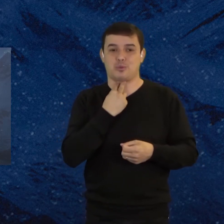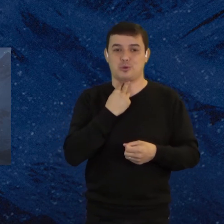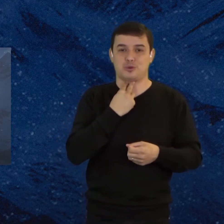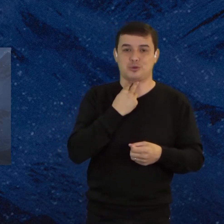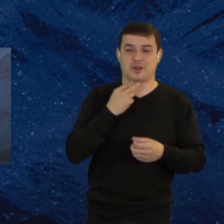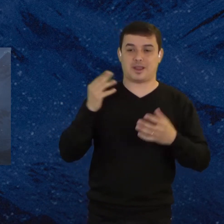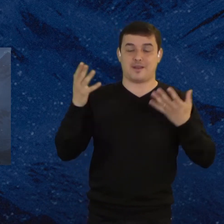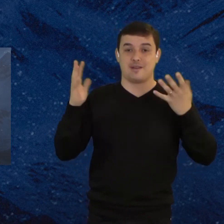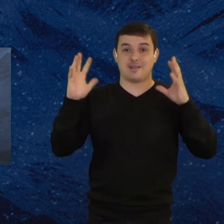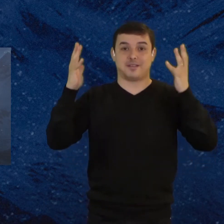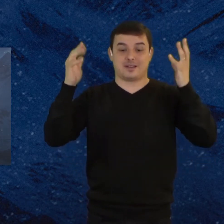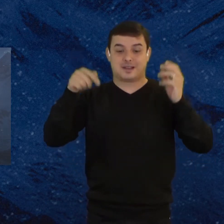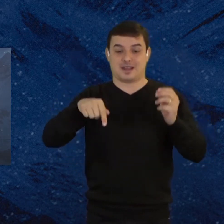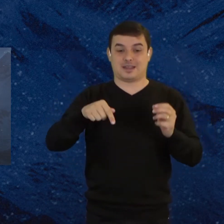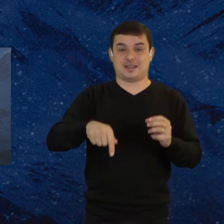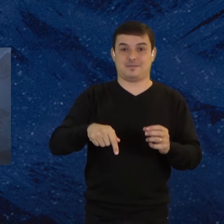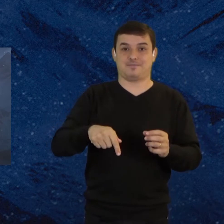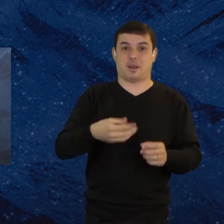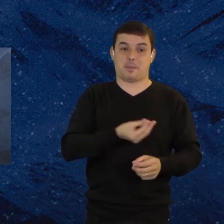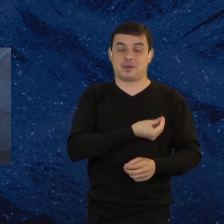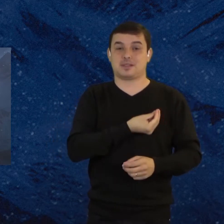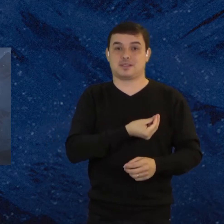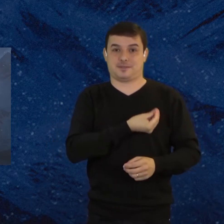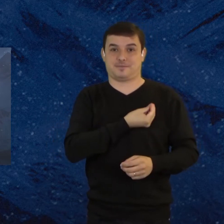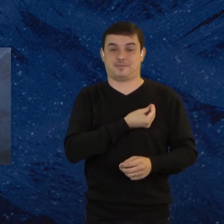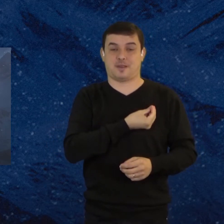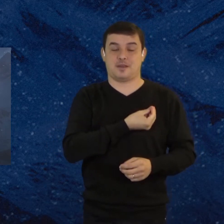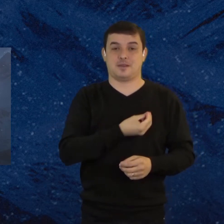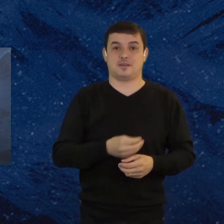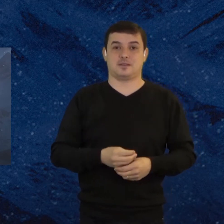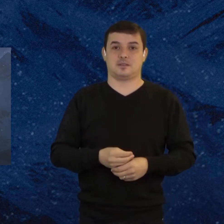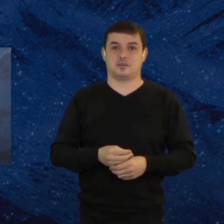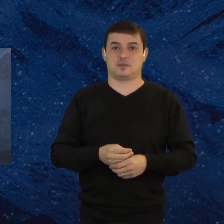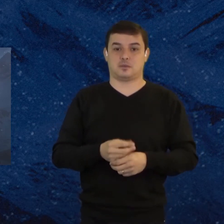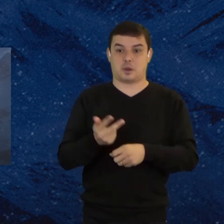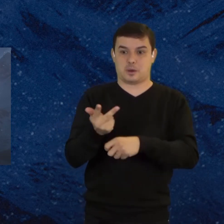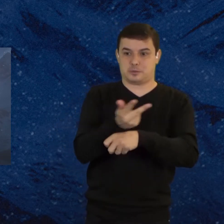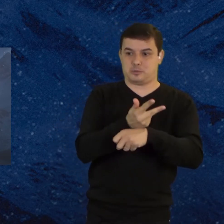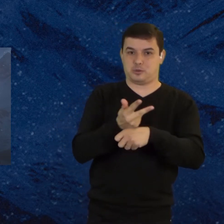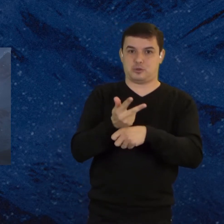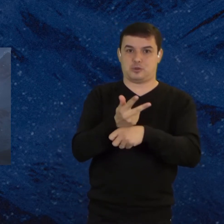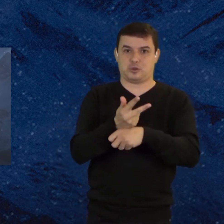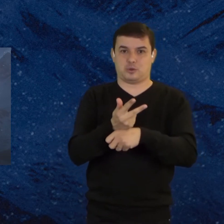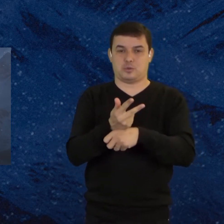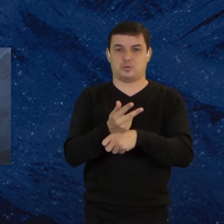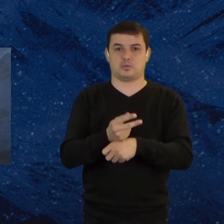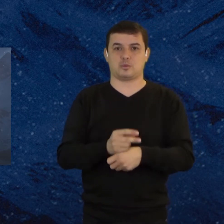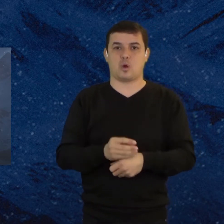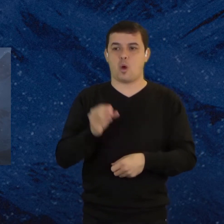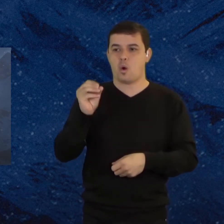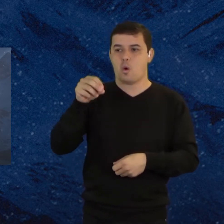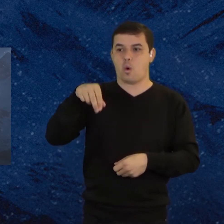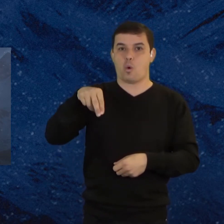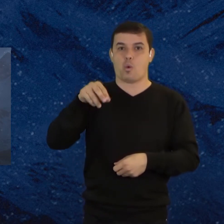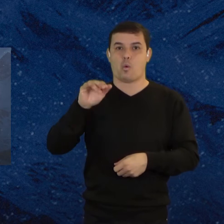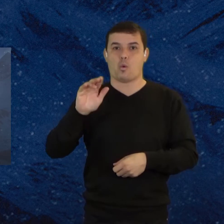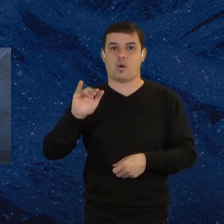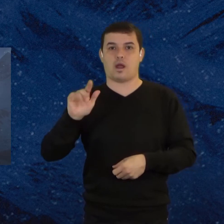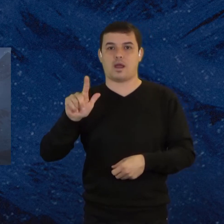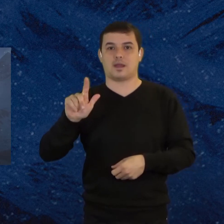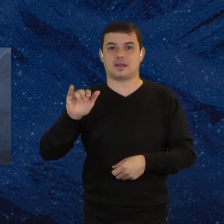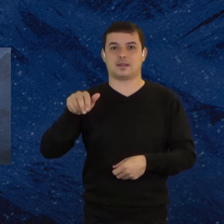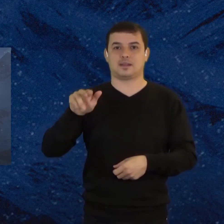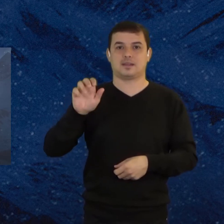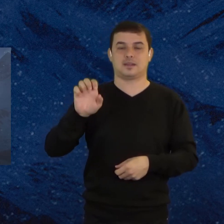com presenciais. Estamos aqui fazendo essa transmissão online para você, mas não